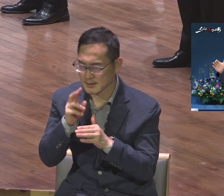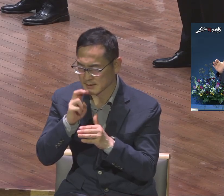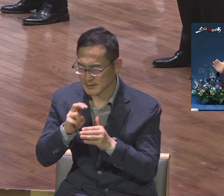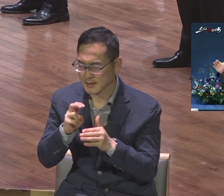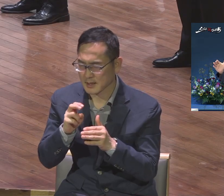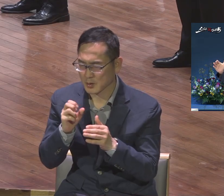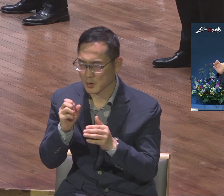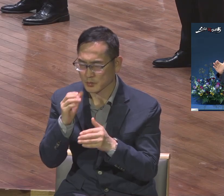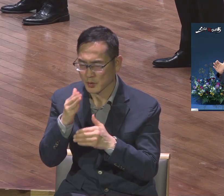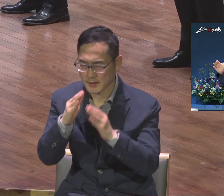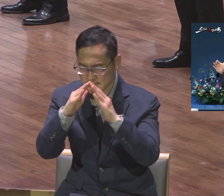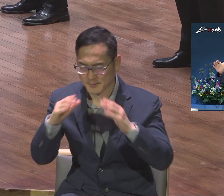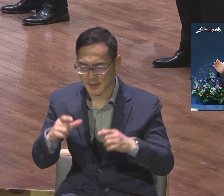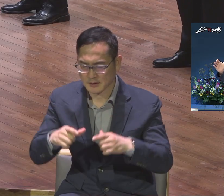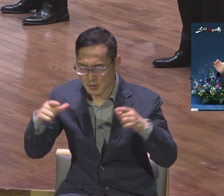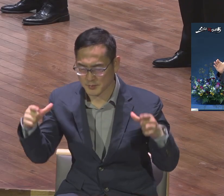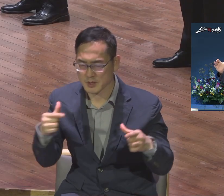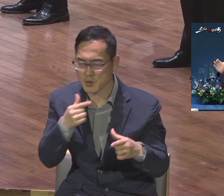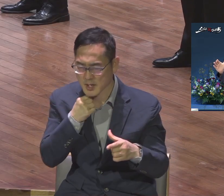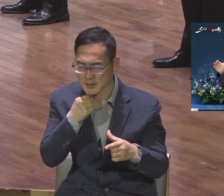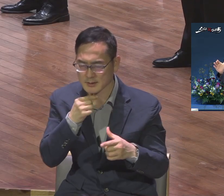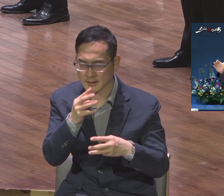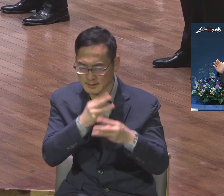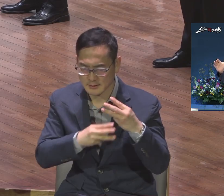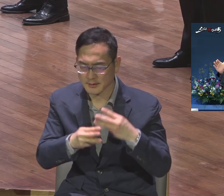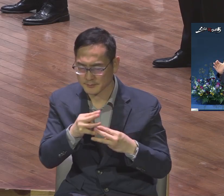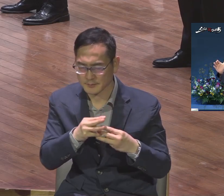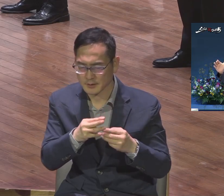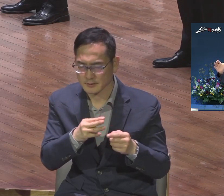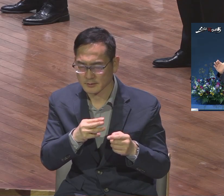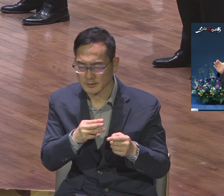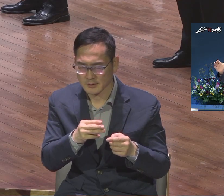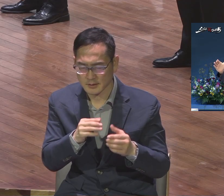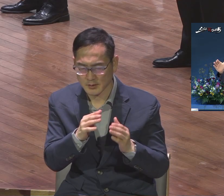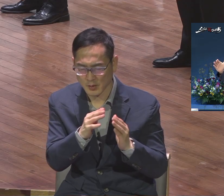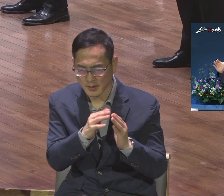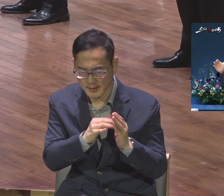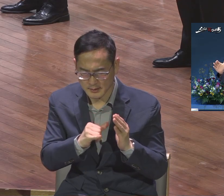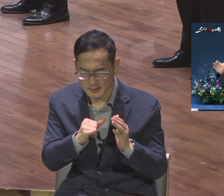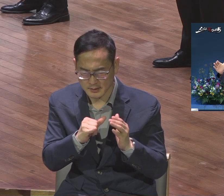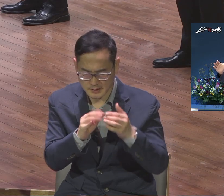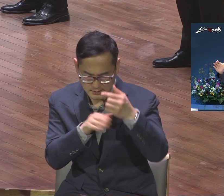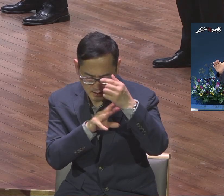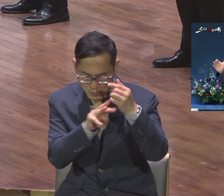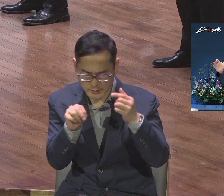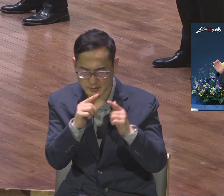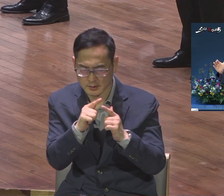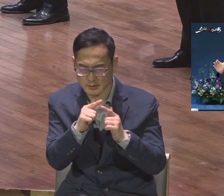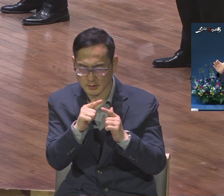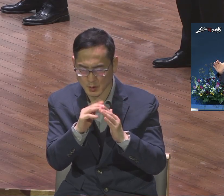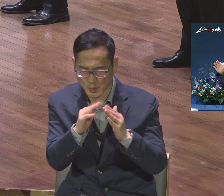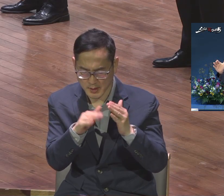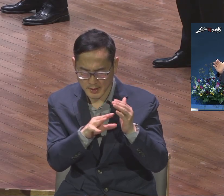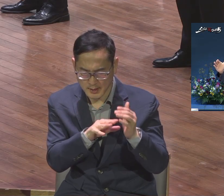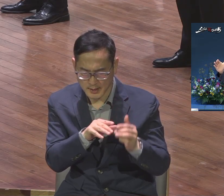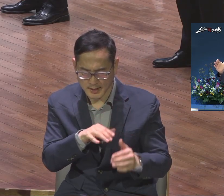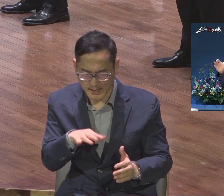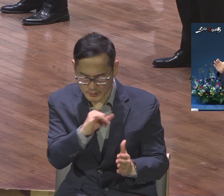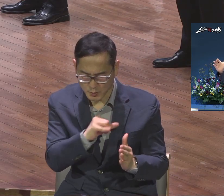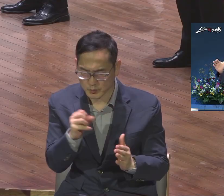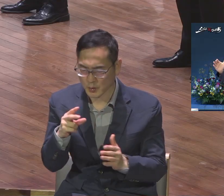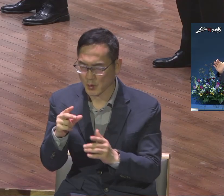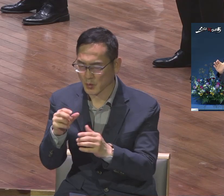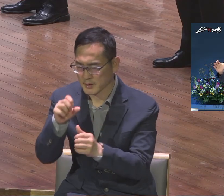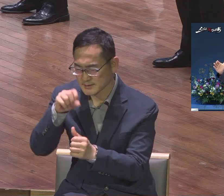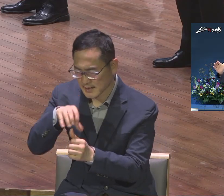소원하는 이 자리에 머리 숙인 사랑하는 모든 예원의 가족들과 그 가정과 자녀와 생업과 현장 위에 오늘 세례 입교한